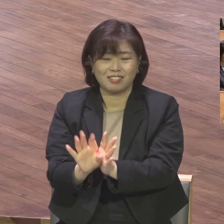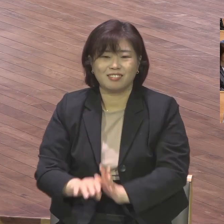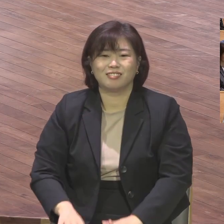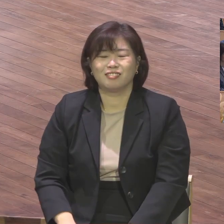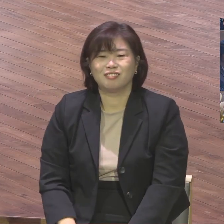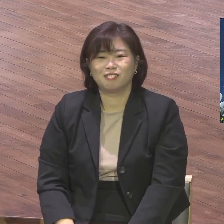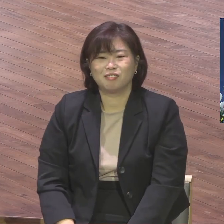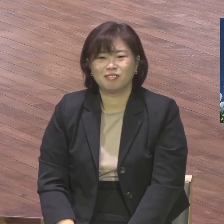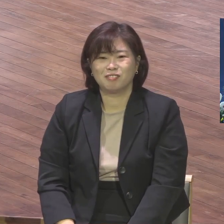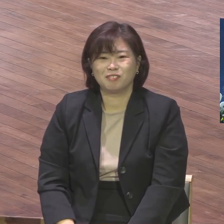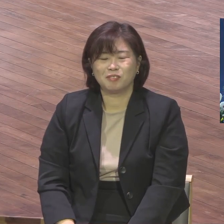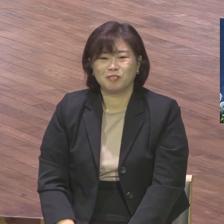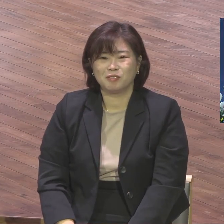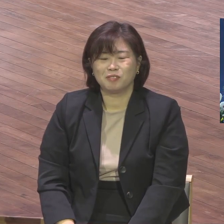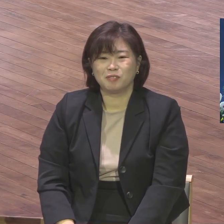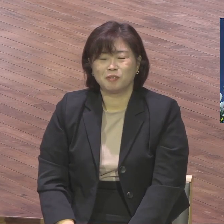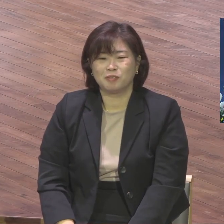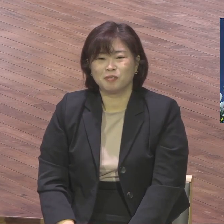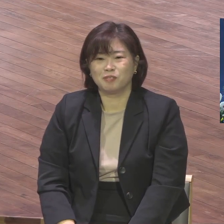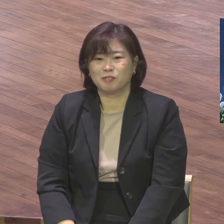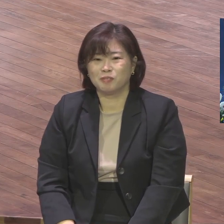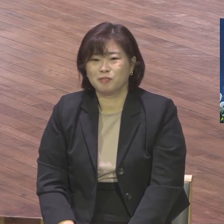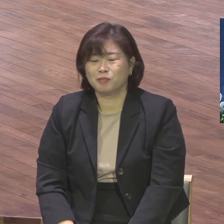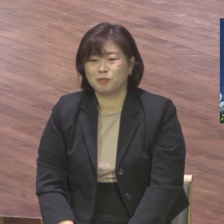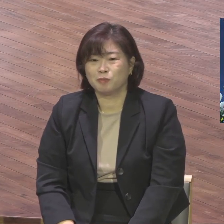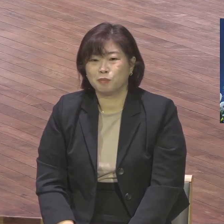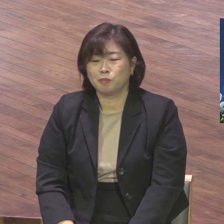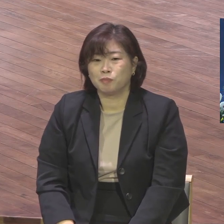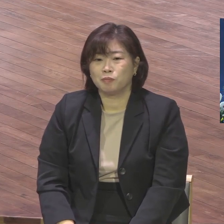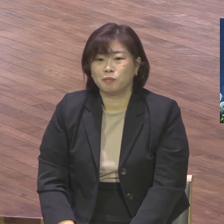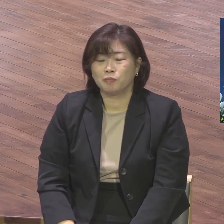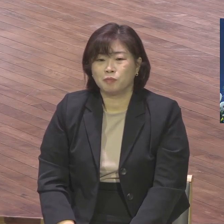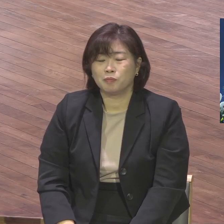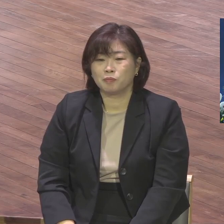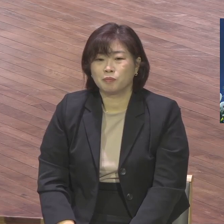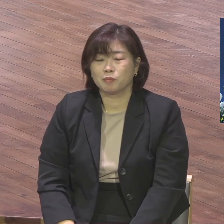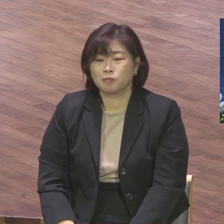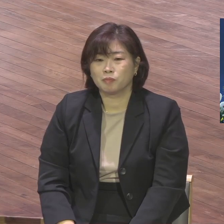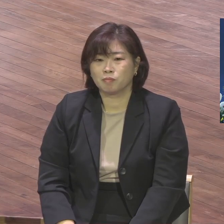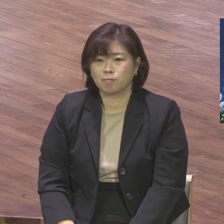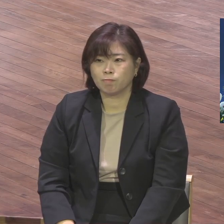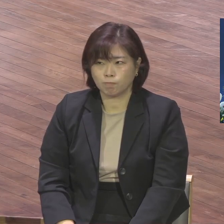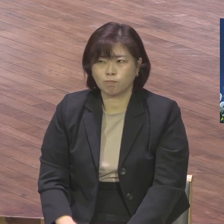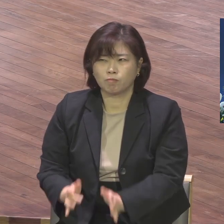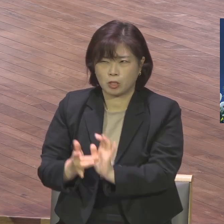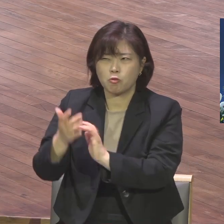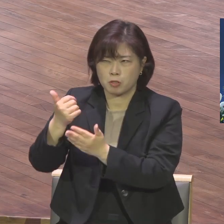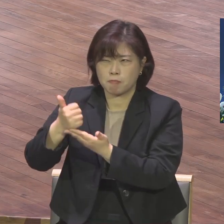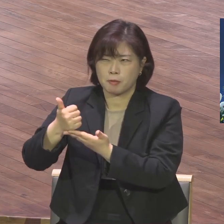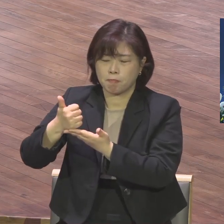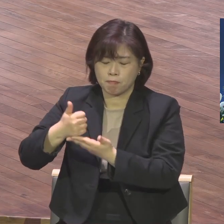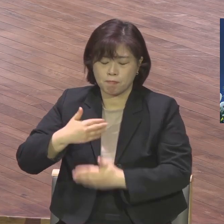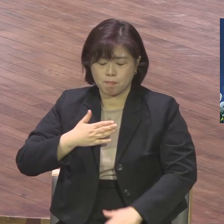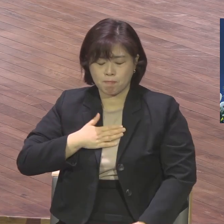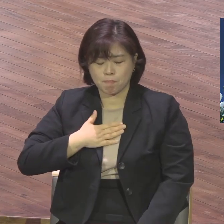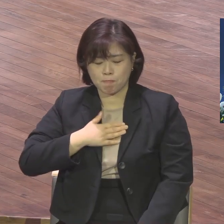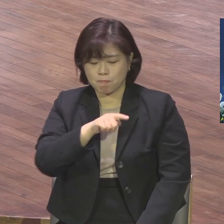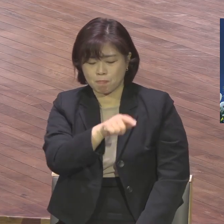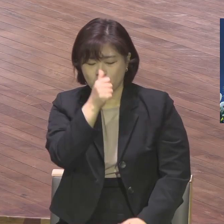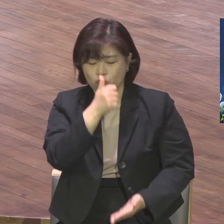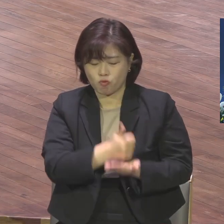그래서 이 미션을 잘 감당하기 위해 오셨지만은 예수님은